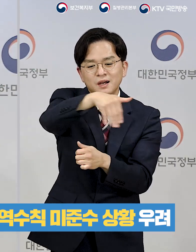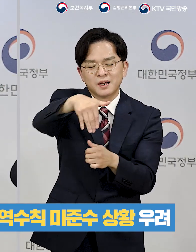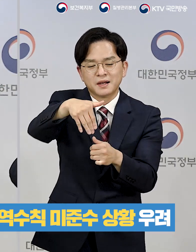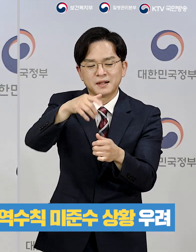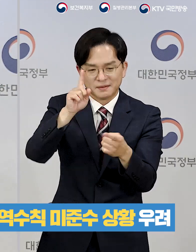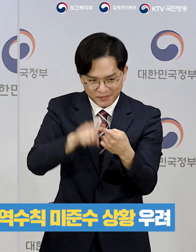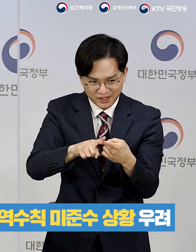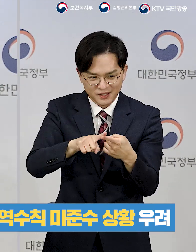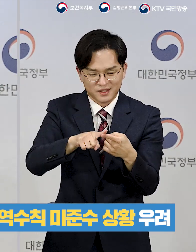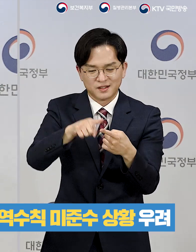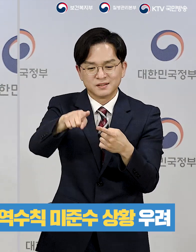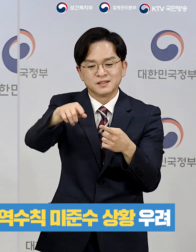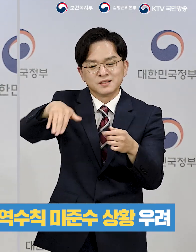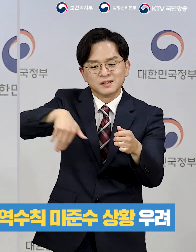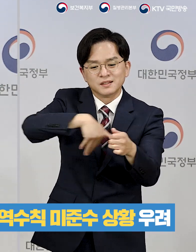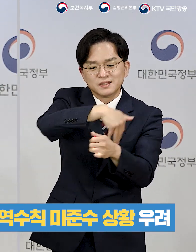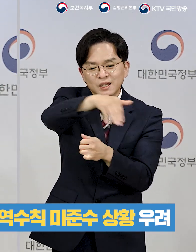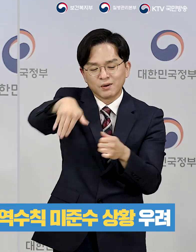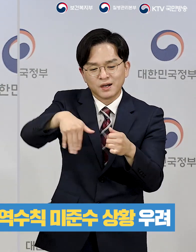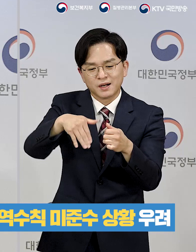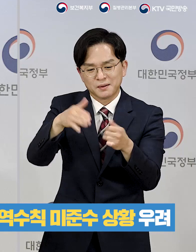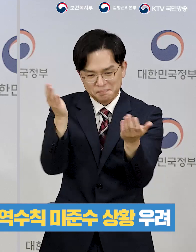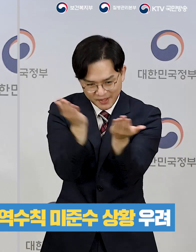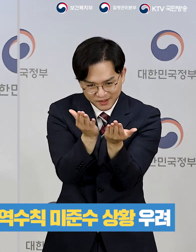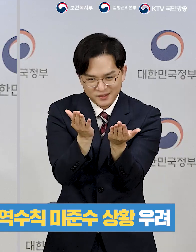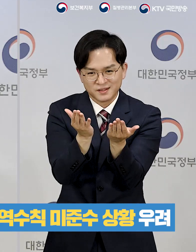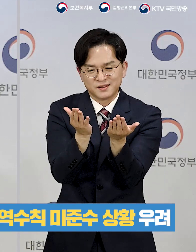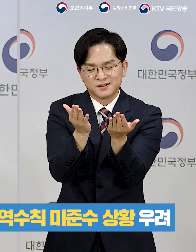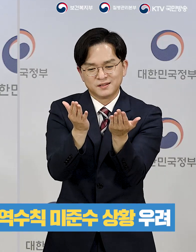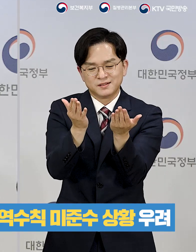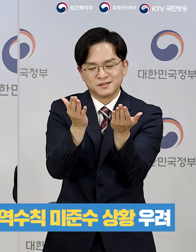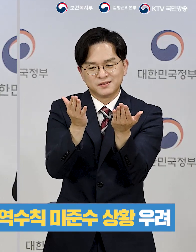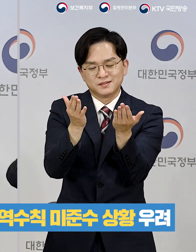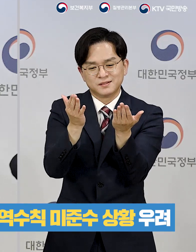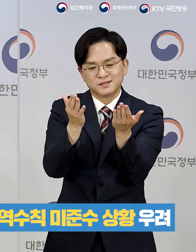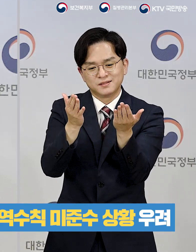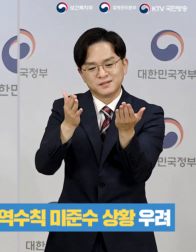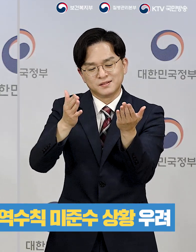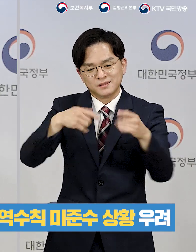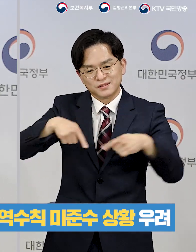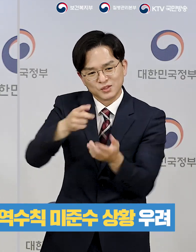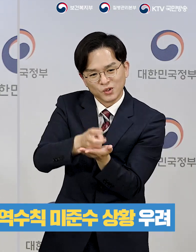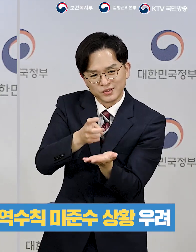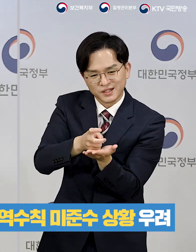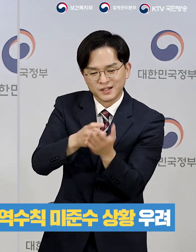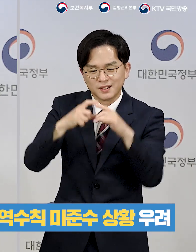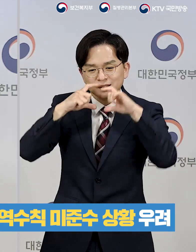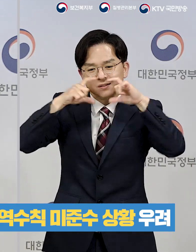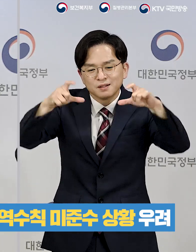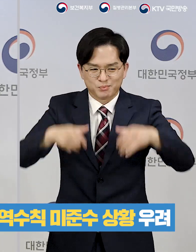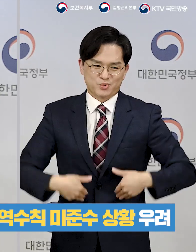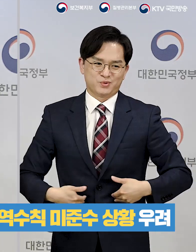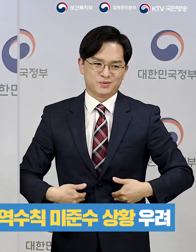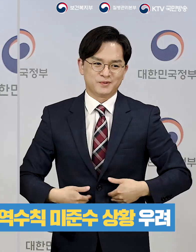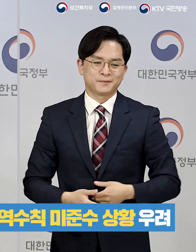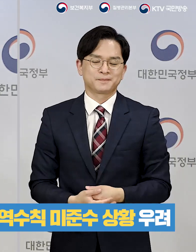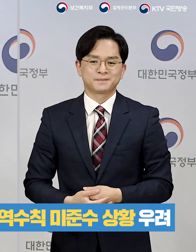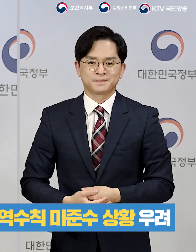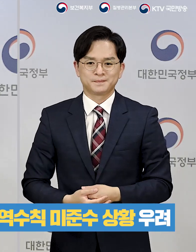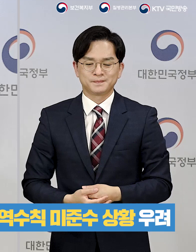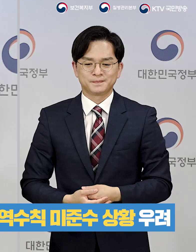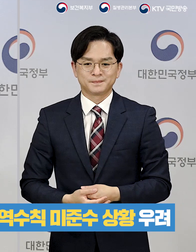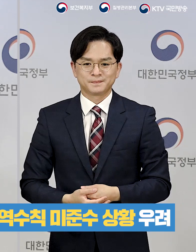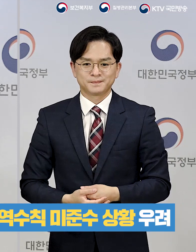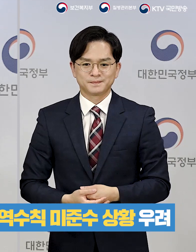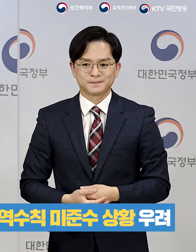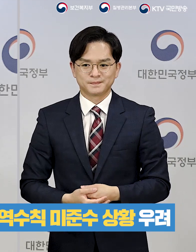맞게 그게 걸맞는 사회적 거리두기를 설정한 것이 맞다고 주장하는 그런 또 강력한